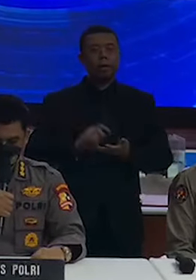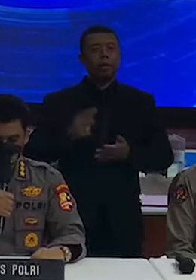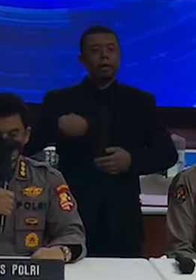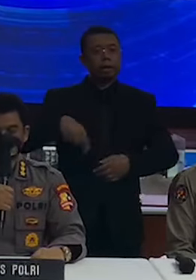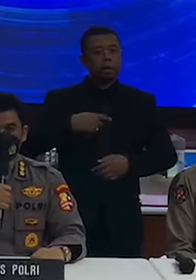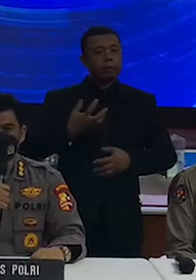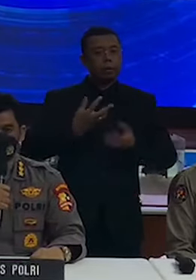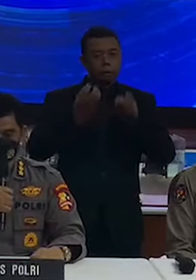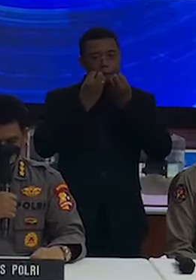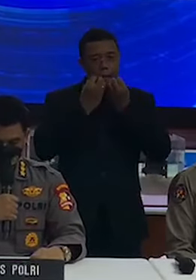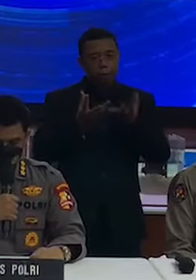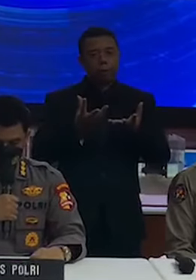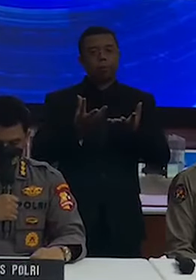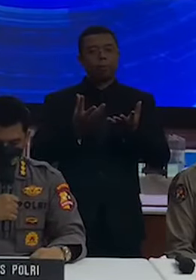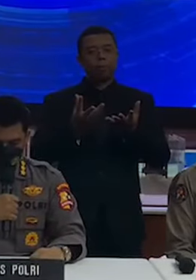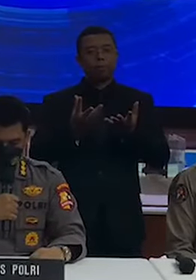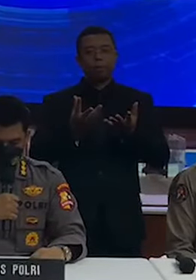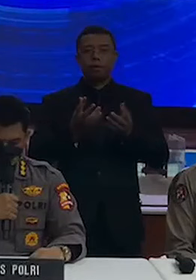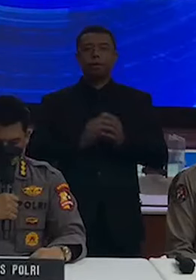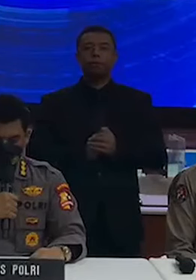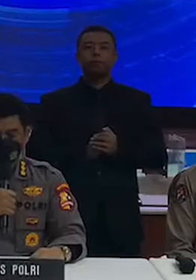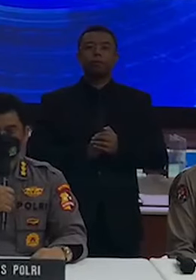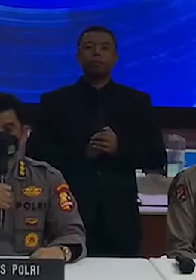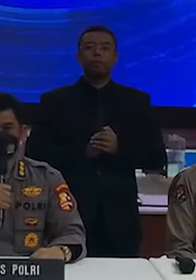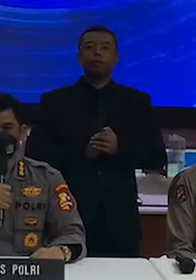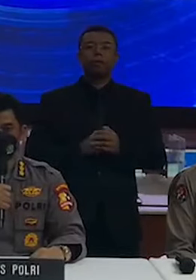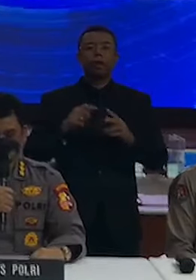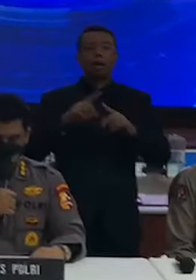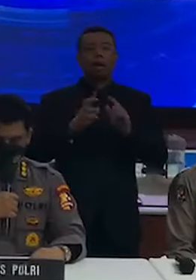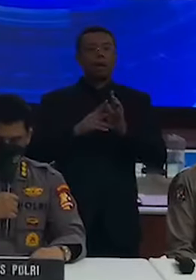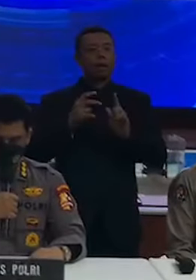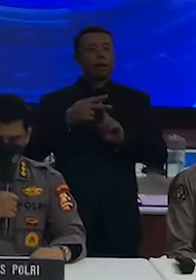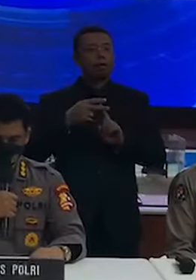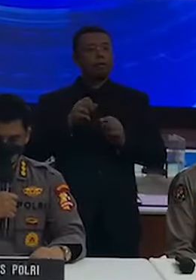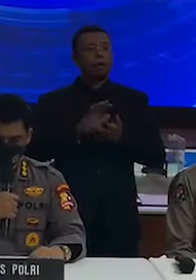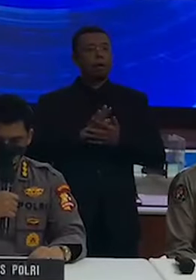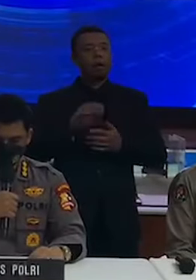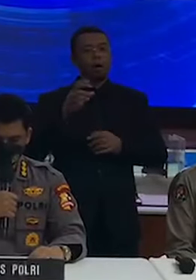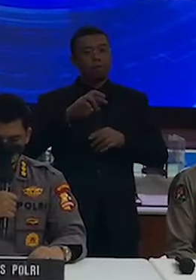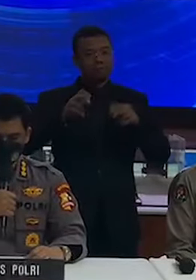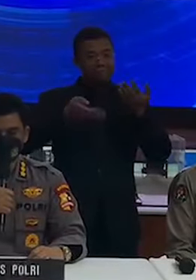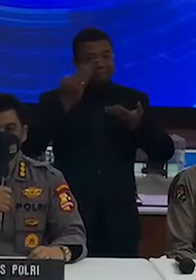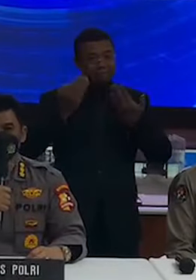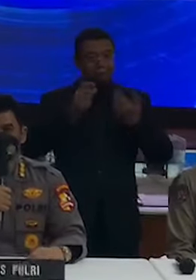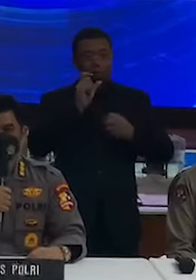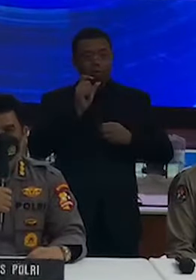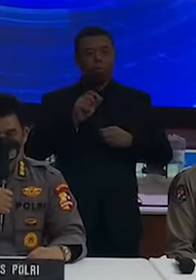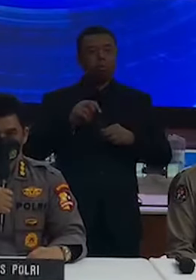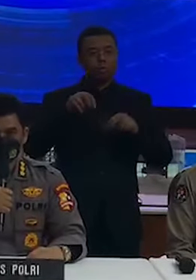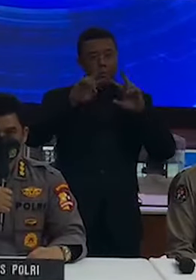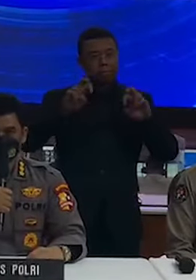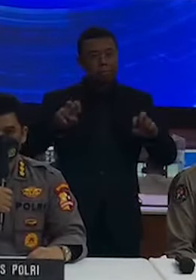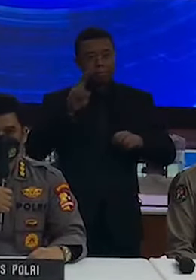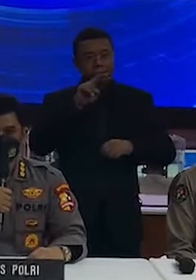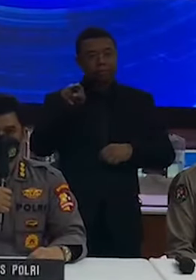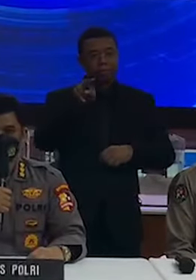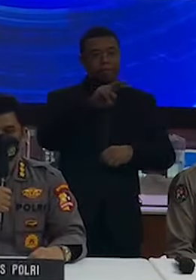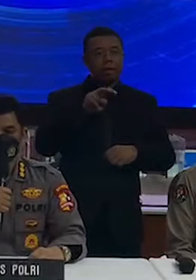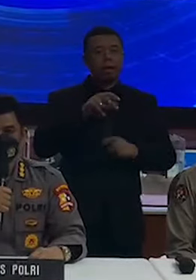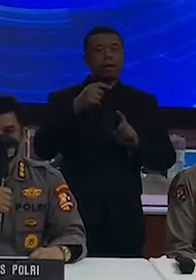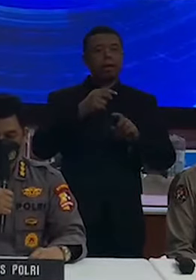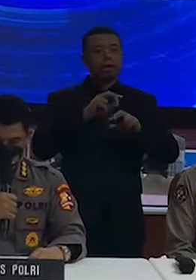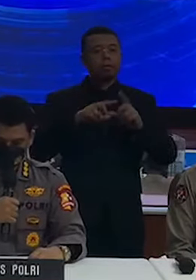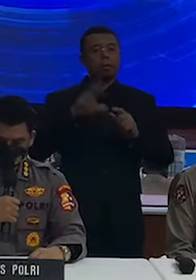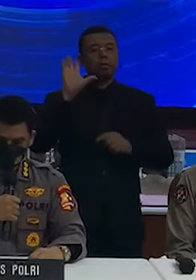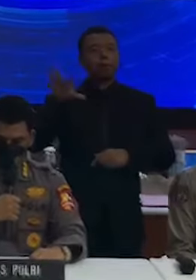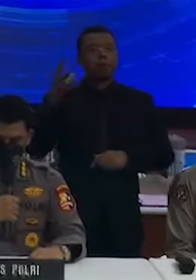Kami akan menyampaikan anef operasi kemanusiaan ini yang dengan tagline